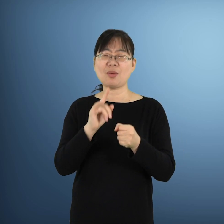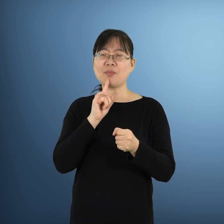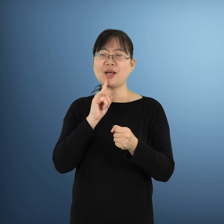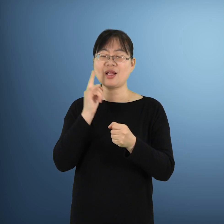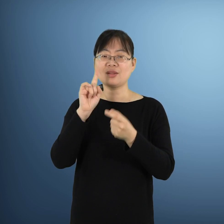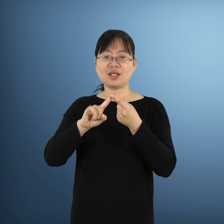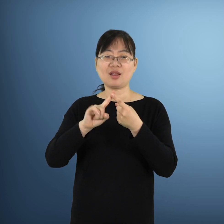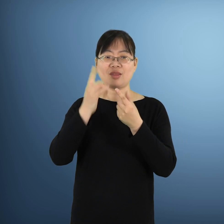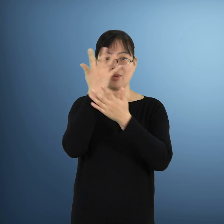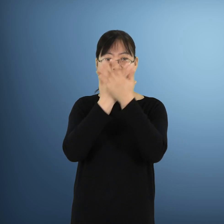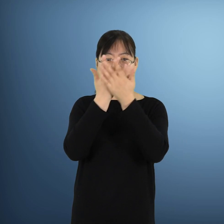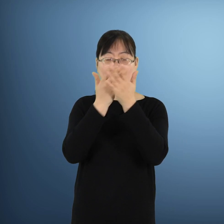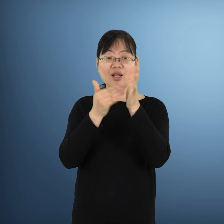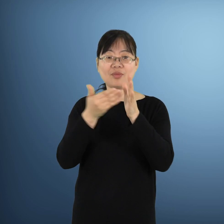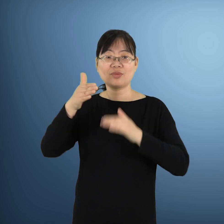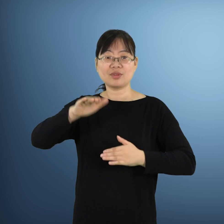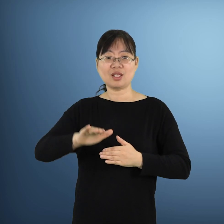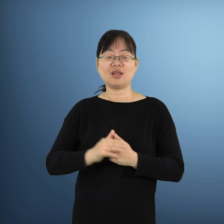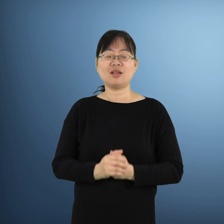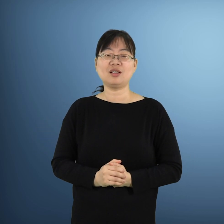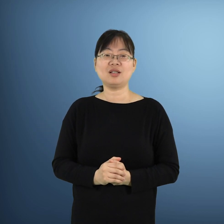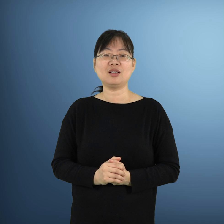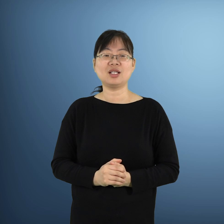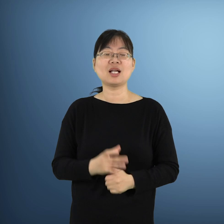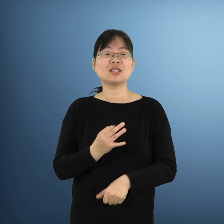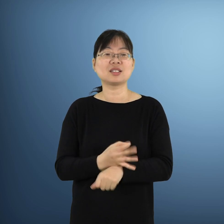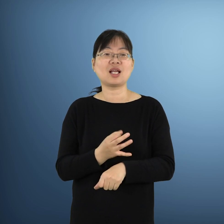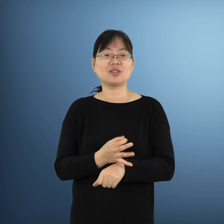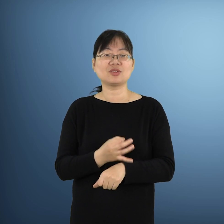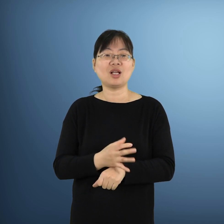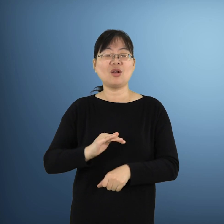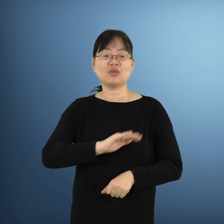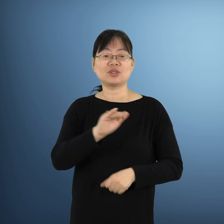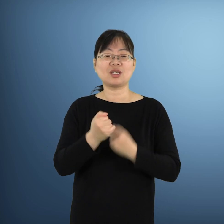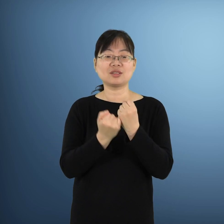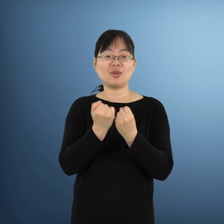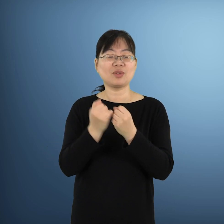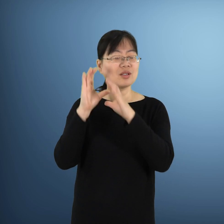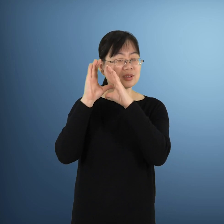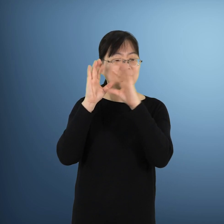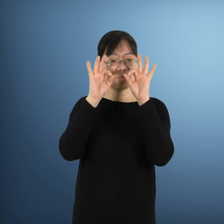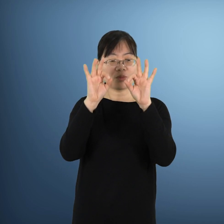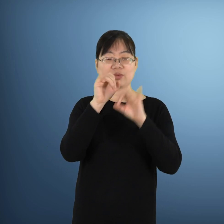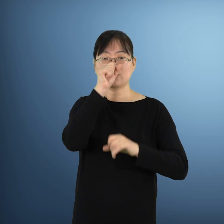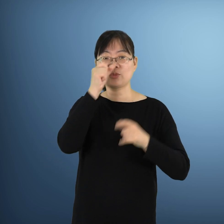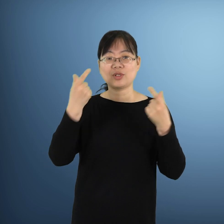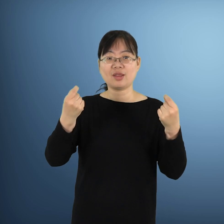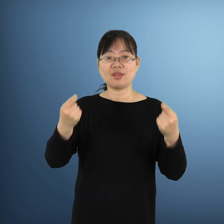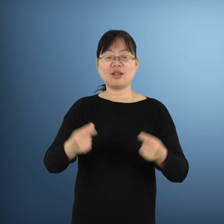잘 헷갈리는데 이제 단순하게 좀 우리가 설명을 들읍시다.